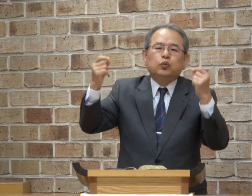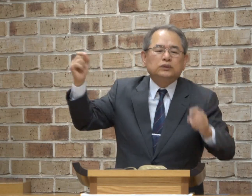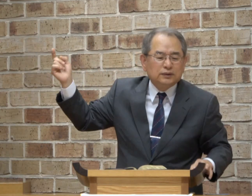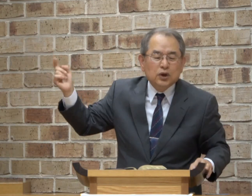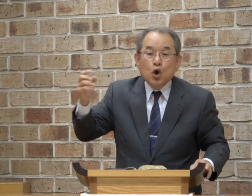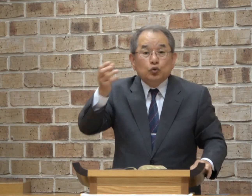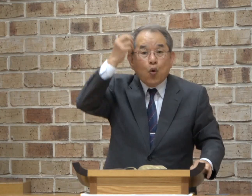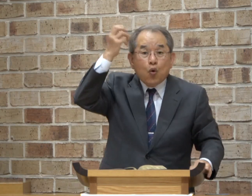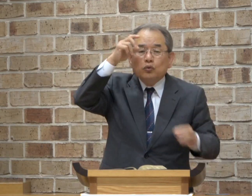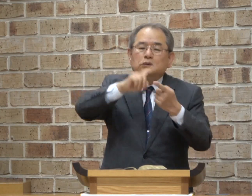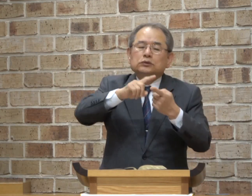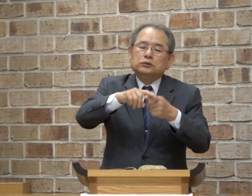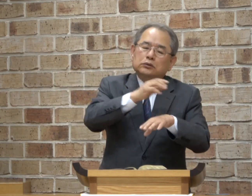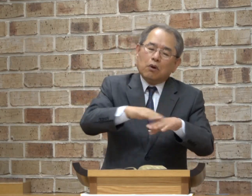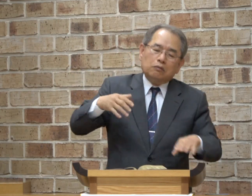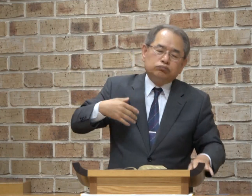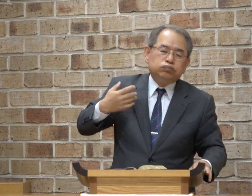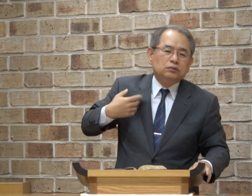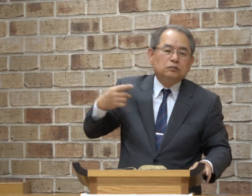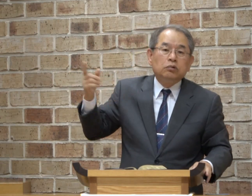밖에 믿지 않는 사람과 교회 나와 있지만 똑같습니다.